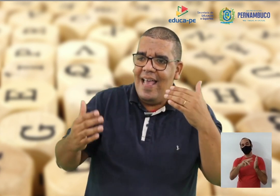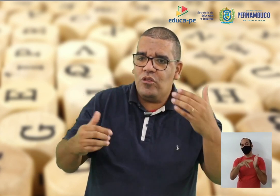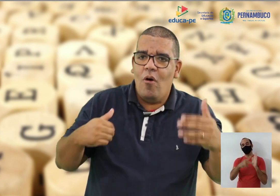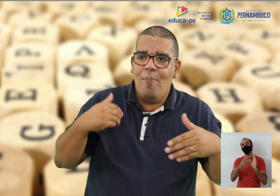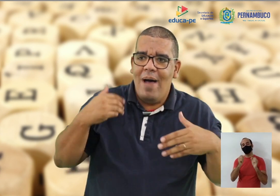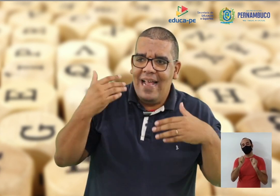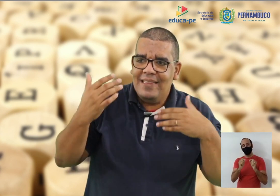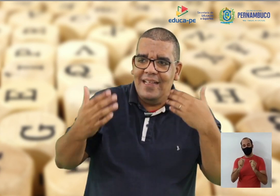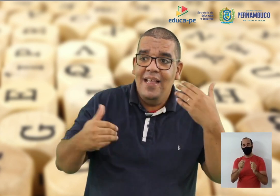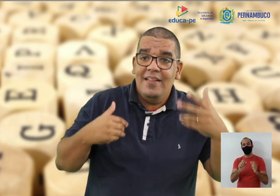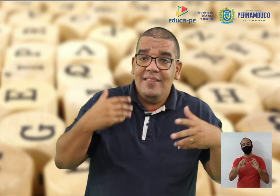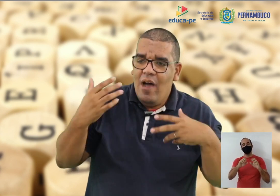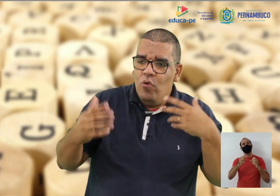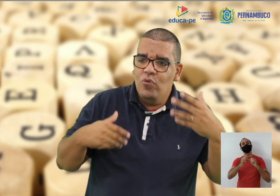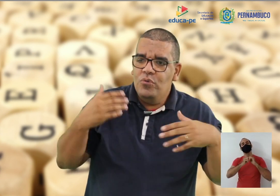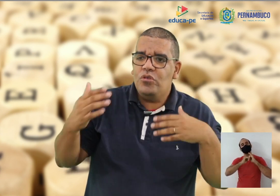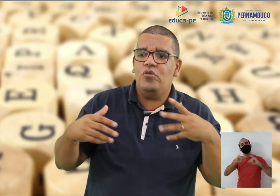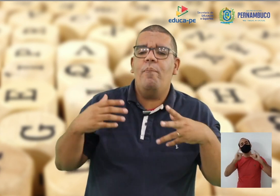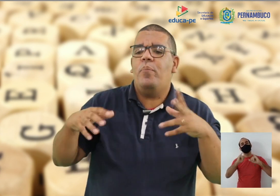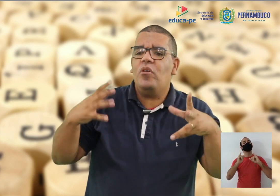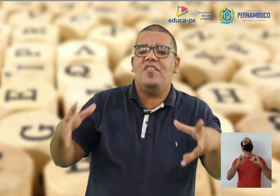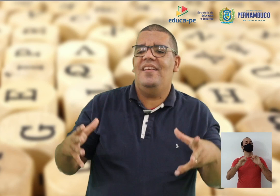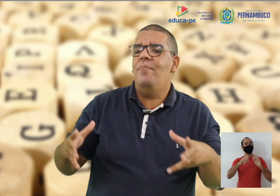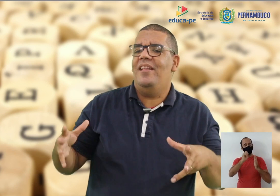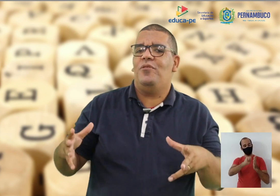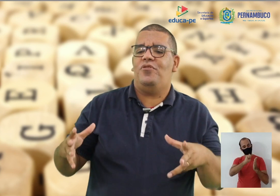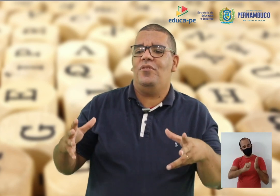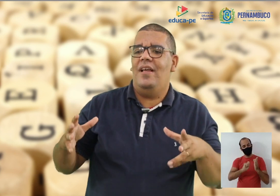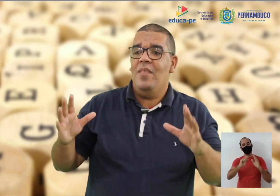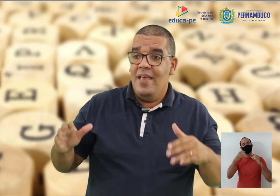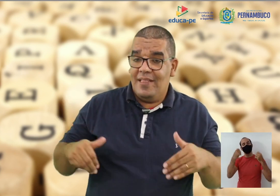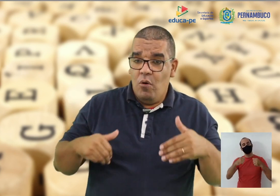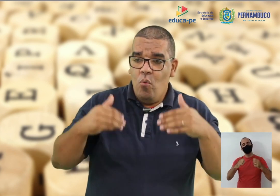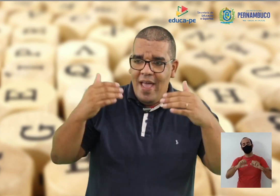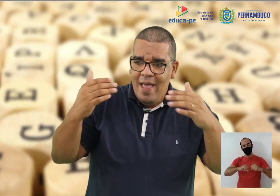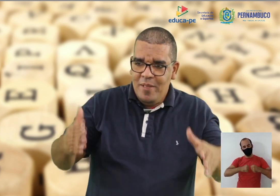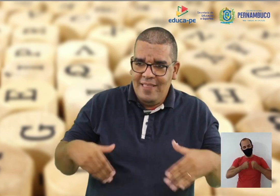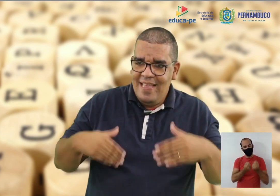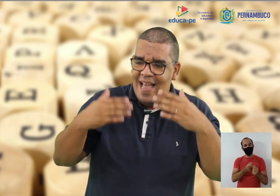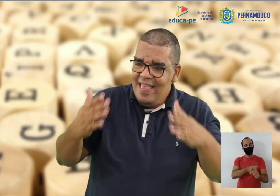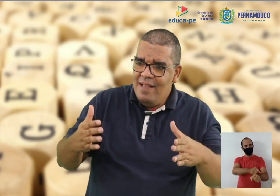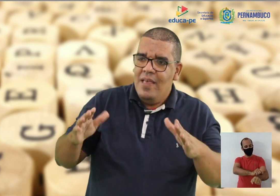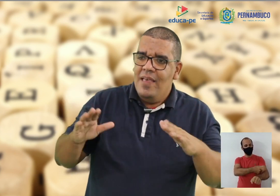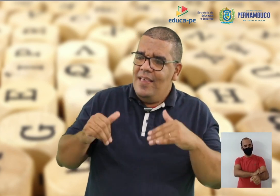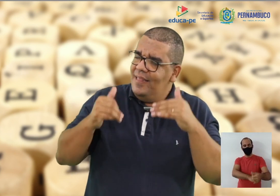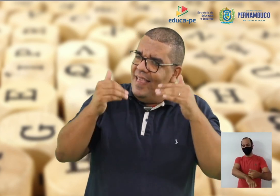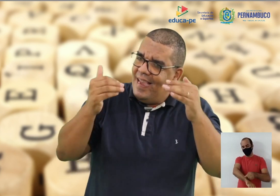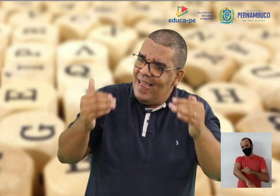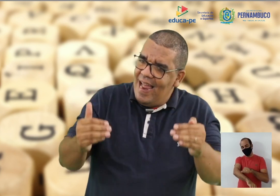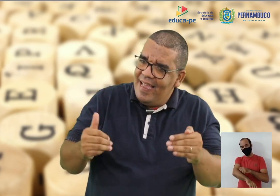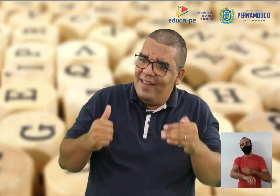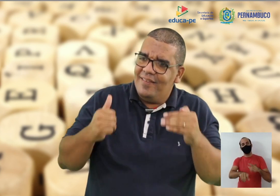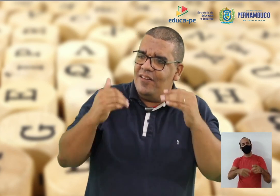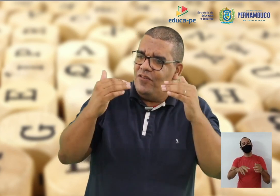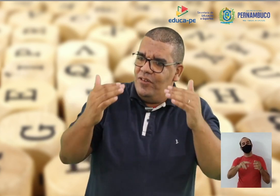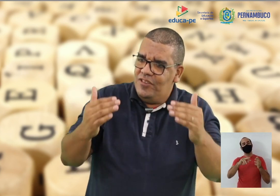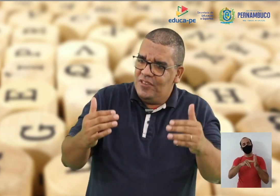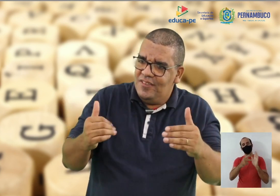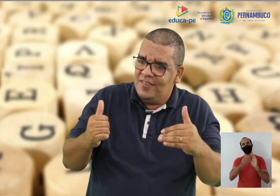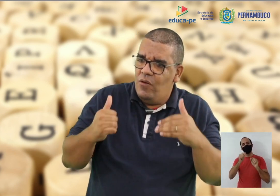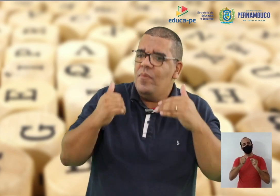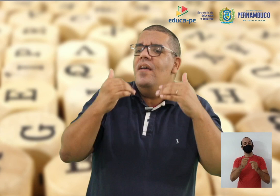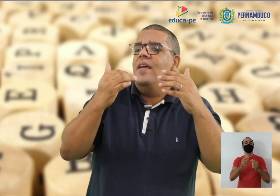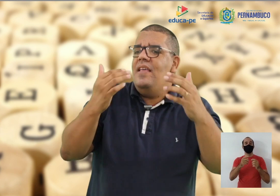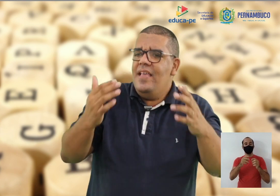a retomada de alguns procedimentos, né? Então, o repetir aí indica aquelas ações